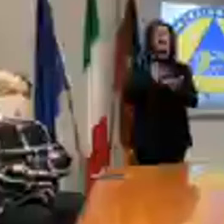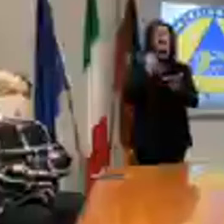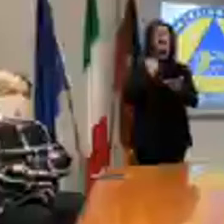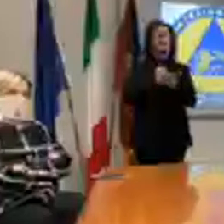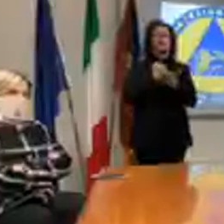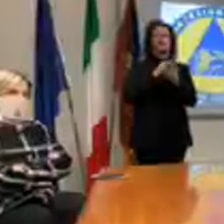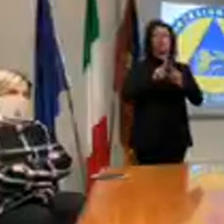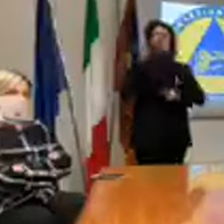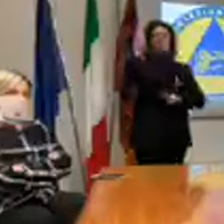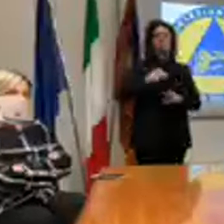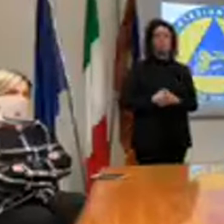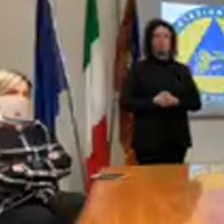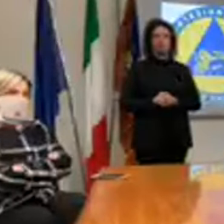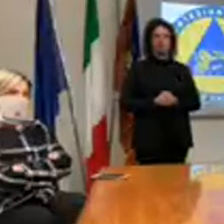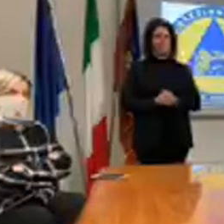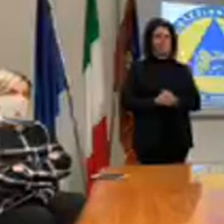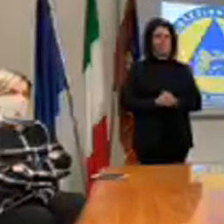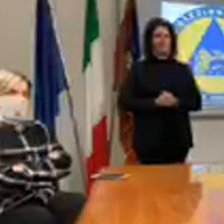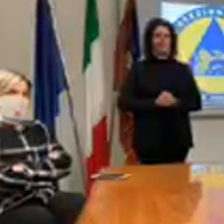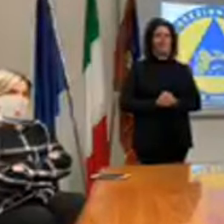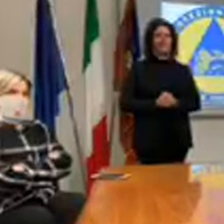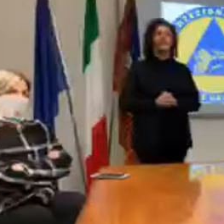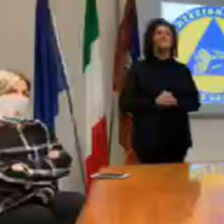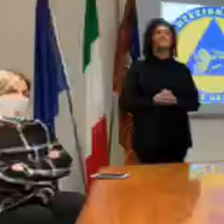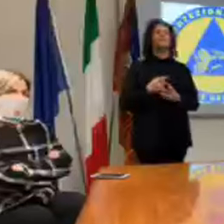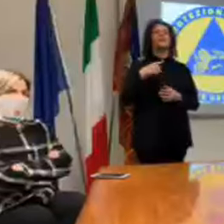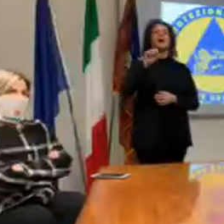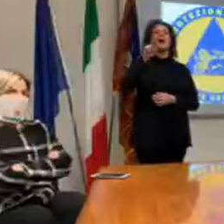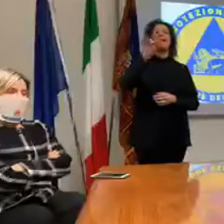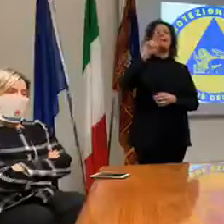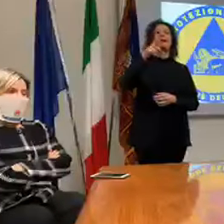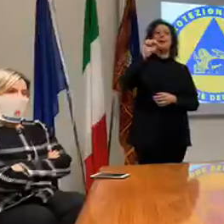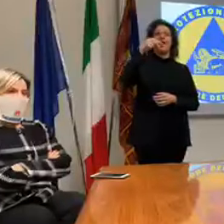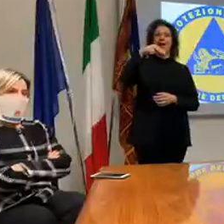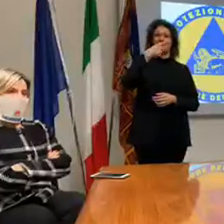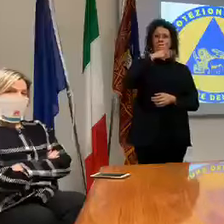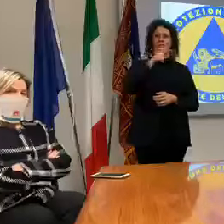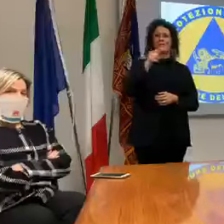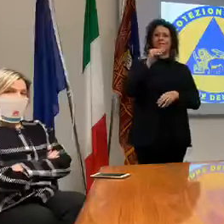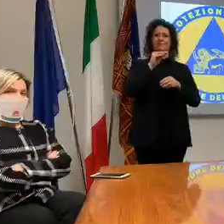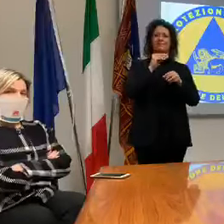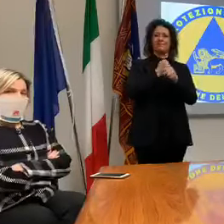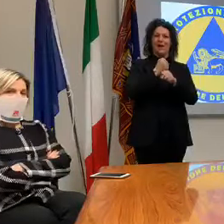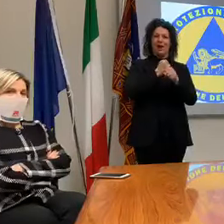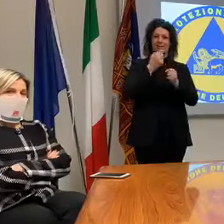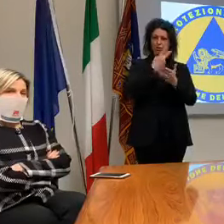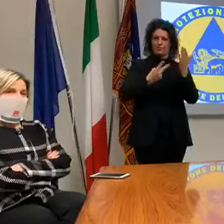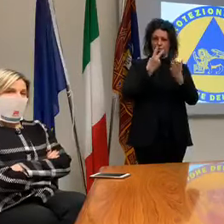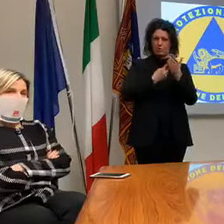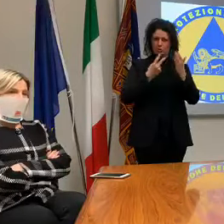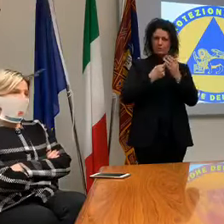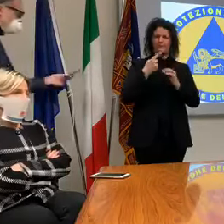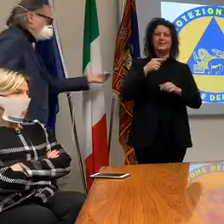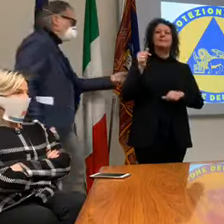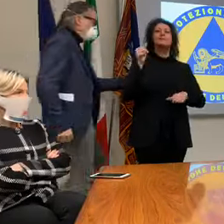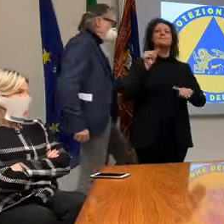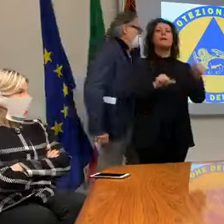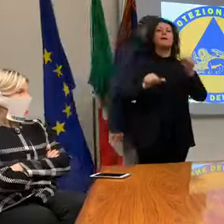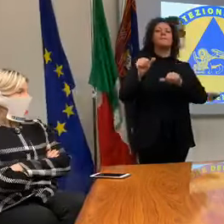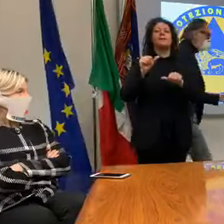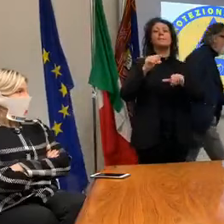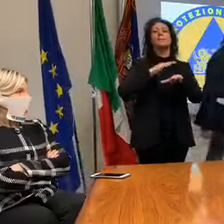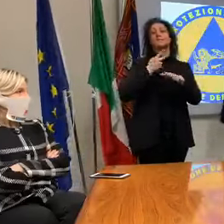Ecco, per quanto riguarda la vegan e quindi la sperimentazione che ti ho detto la faremo a Padova, è bene non illudere